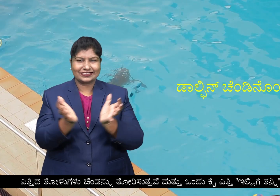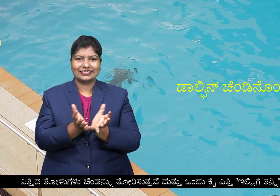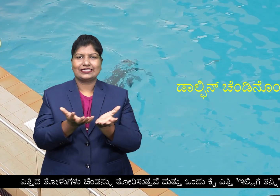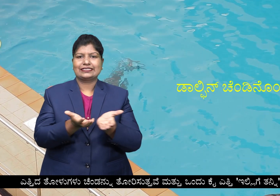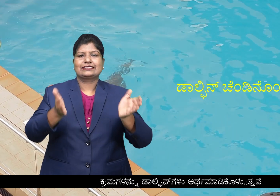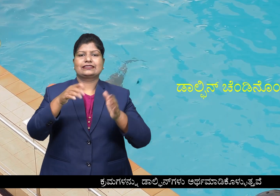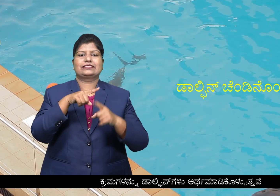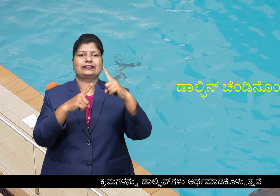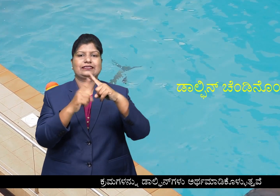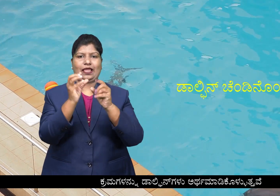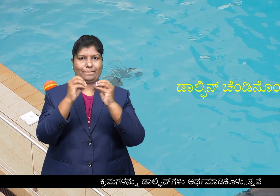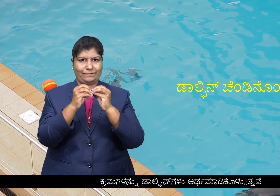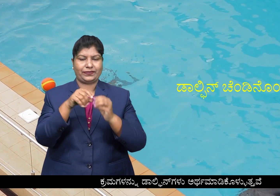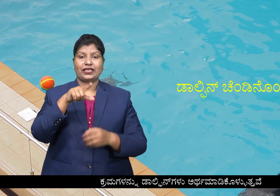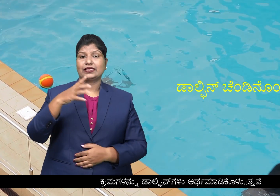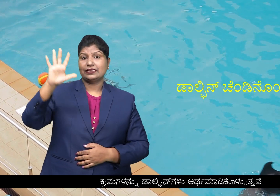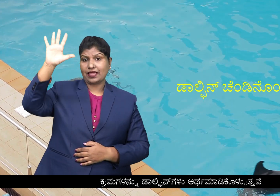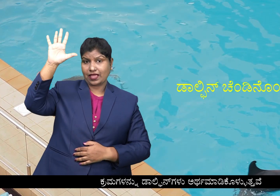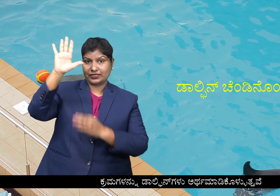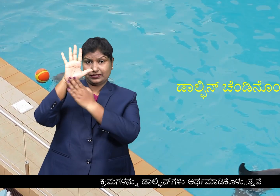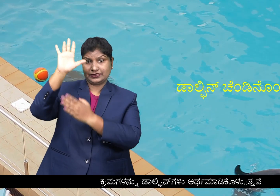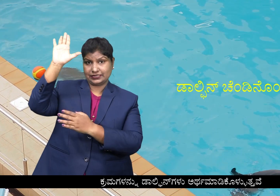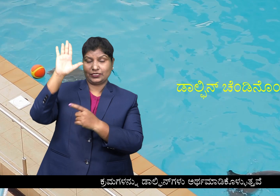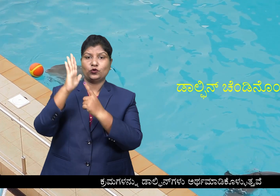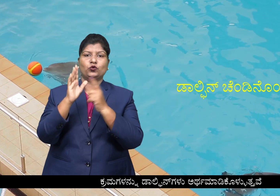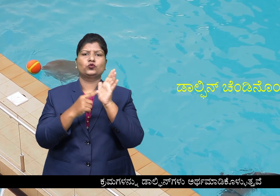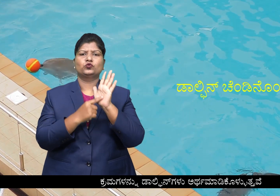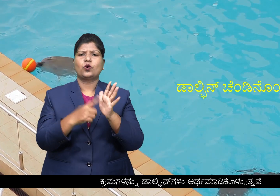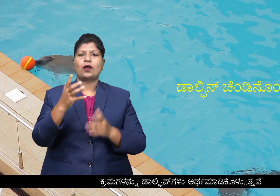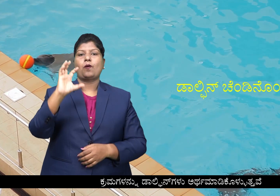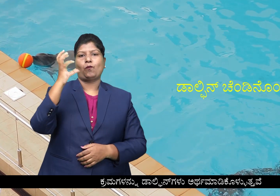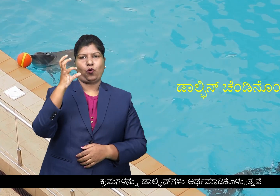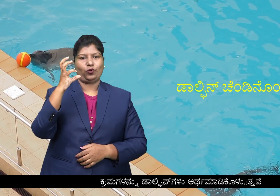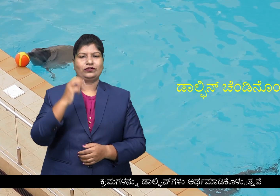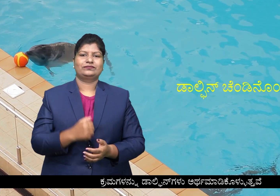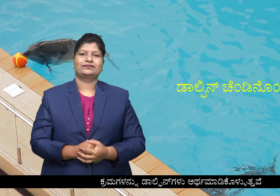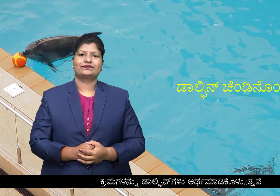ಎಂದು ಹೇಳುತ್ತದೆ. ಕ್ರಮಗಳನ್ನ ಡಾಲ್ಫಿನ್ಗಳು ಅರ್ಥ ಮಾಡಿಕೊಳ್ಳುತ್ತವೆ.